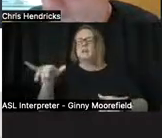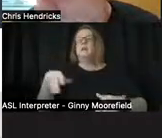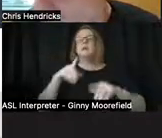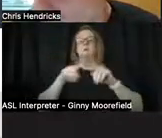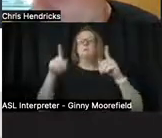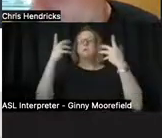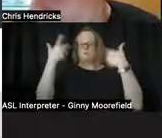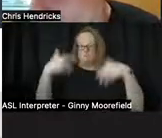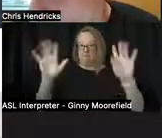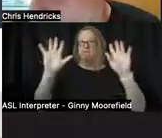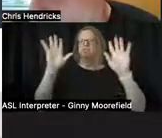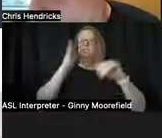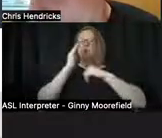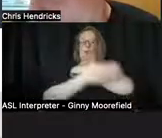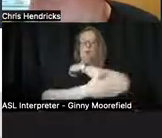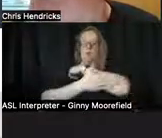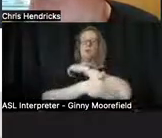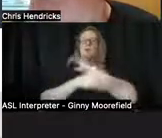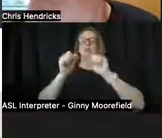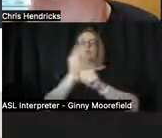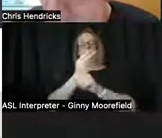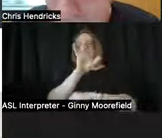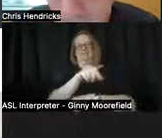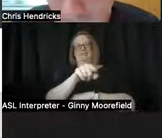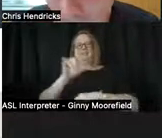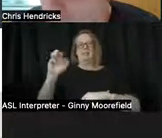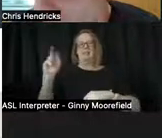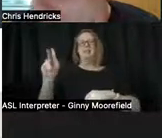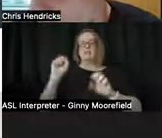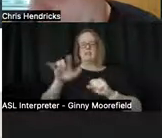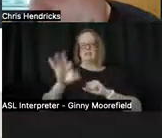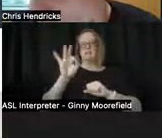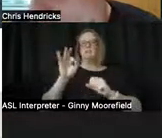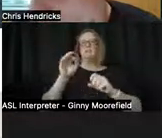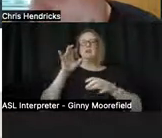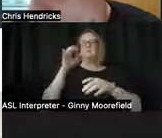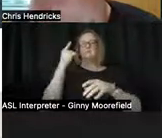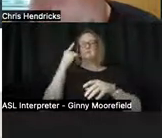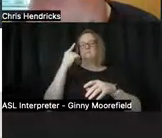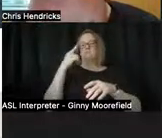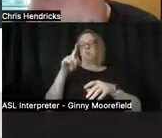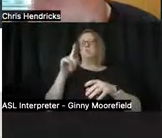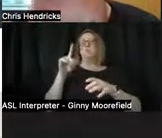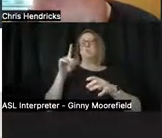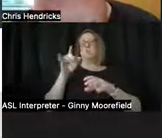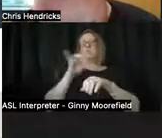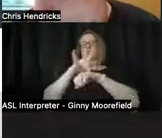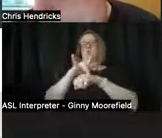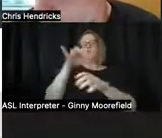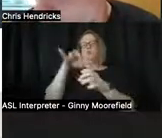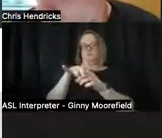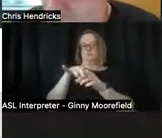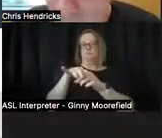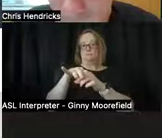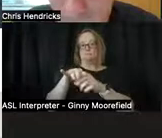una vez que saben ya en qué condado viven entonces pueden utilizar esta página web que se encuentra aquí y pueden encontrar información sobre dónde votar